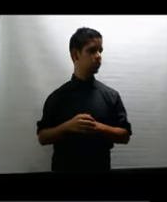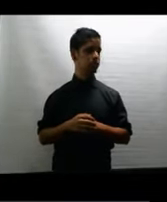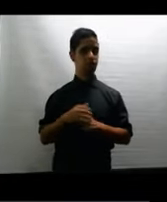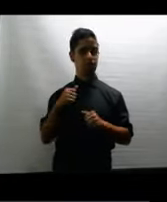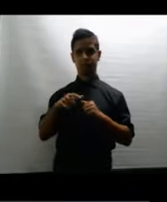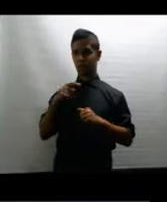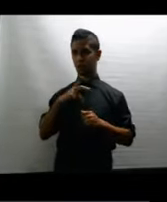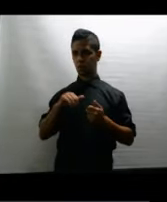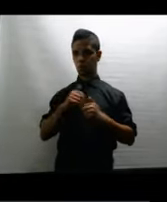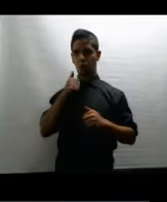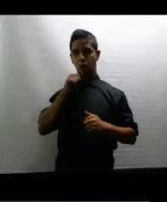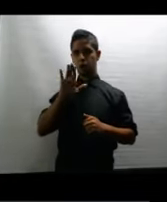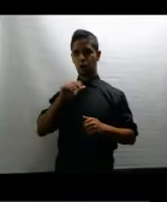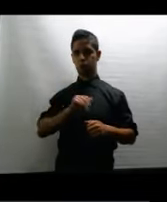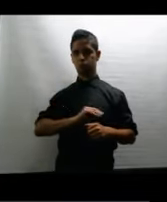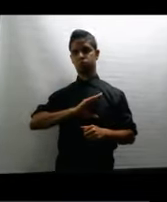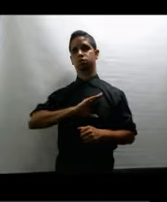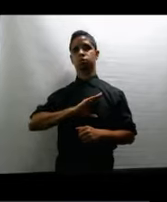tía. Porque